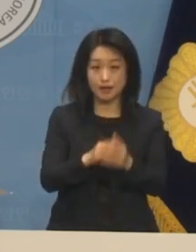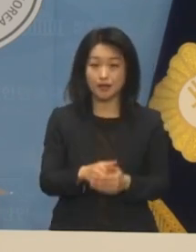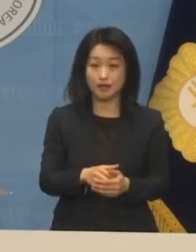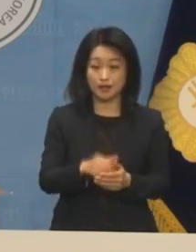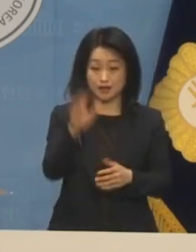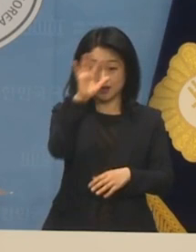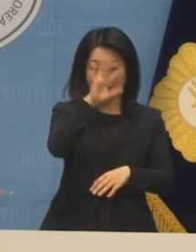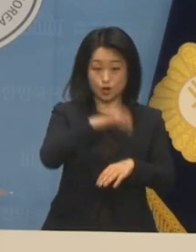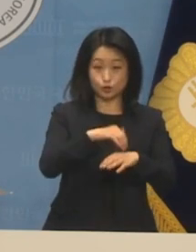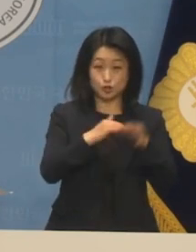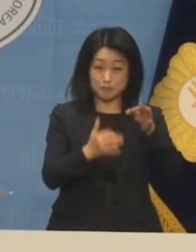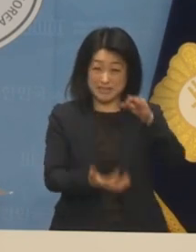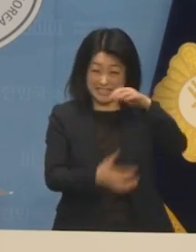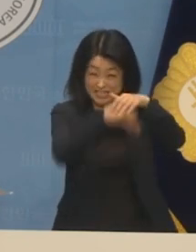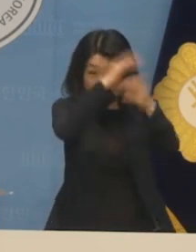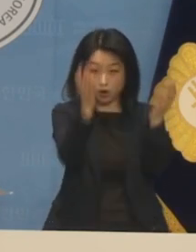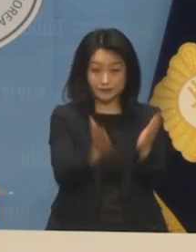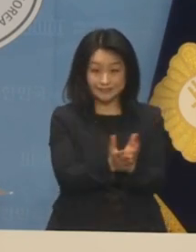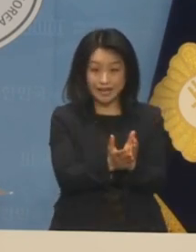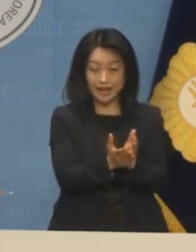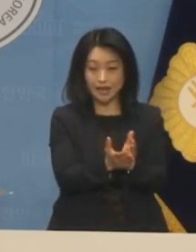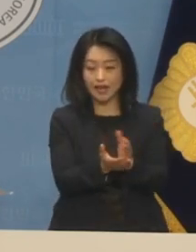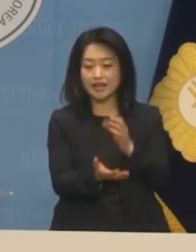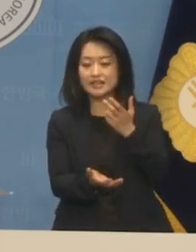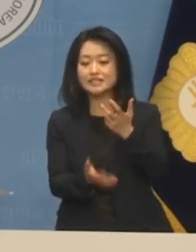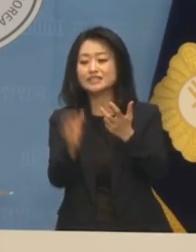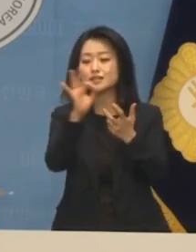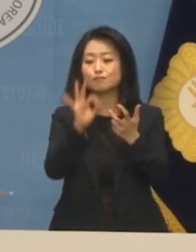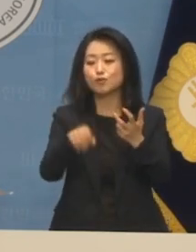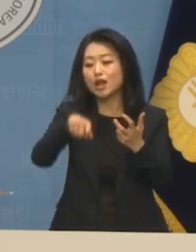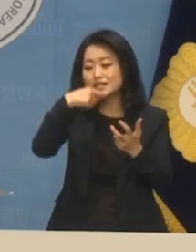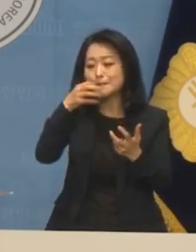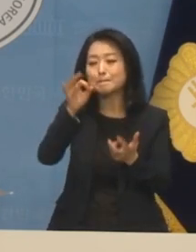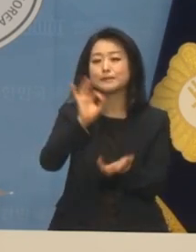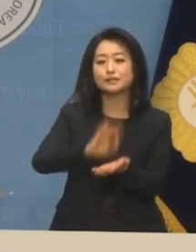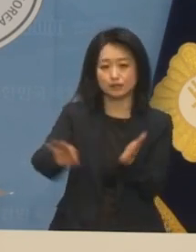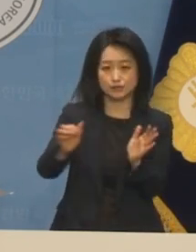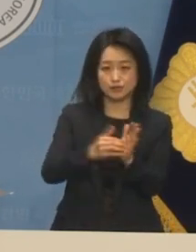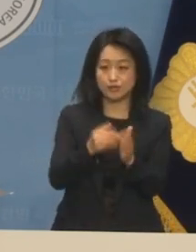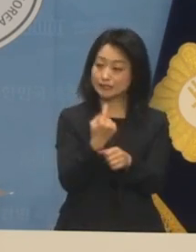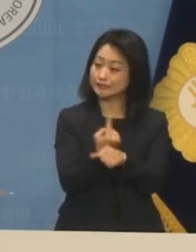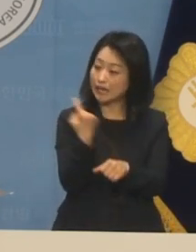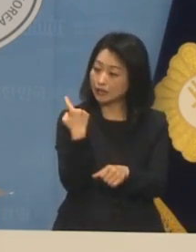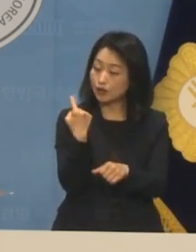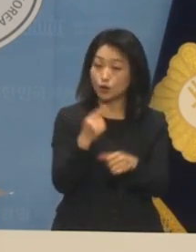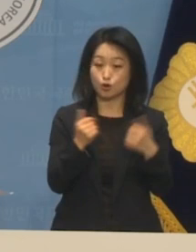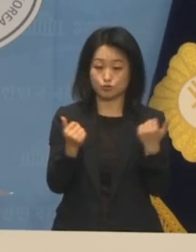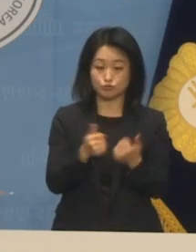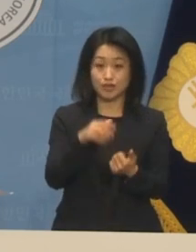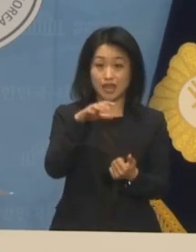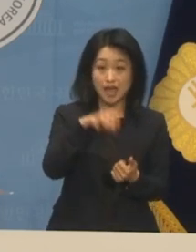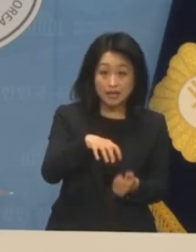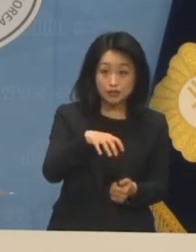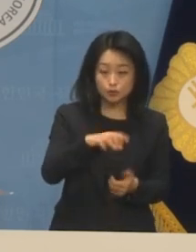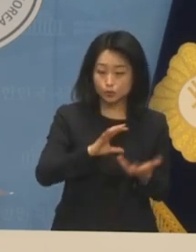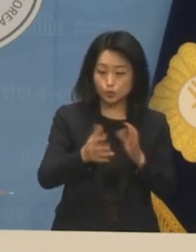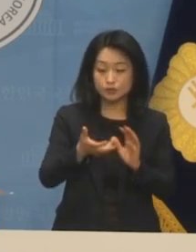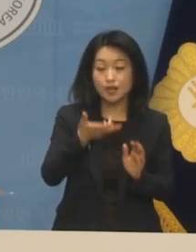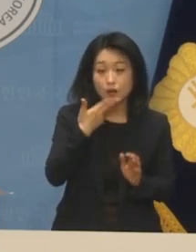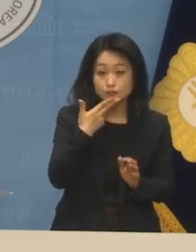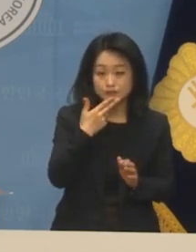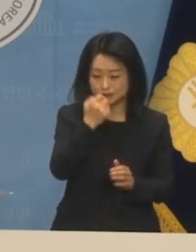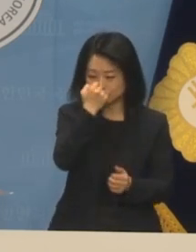비용 중 70%를 식비로 쓴 것입니다. 이 예산은 작년 국회에서조차 제대로 논의